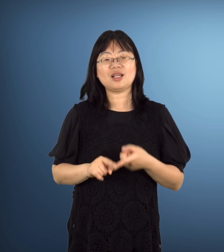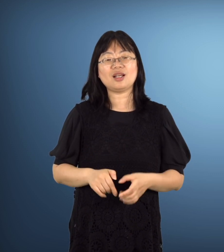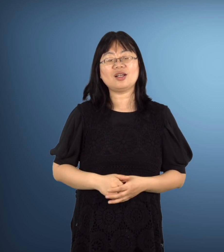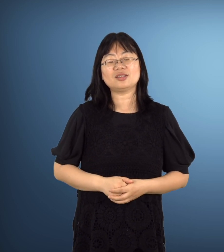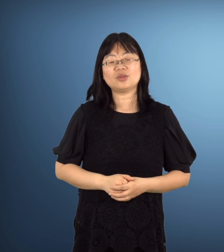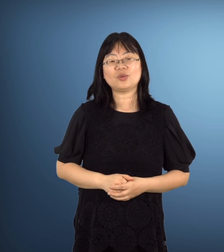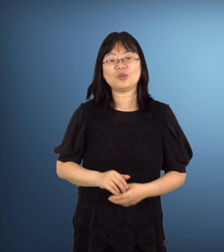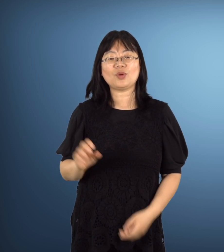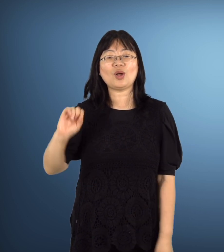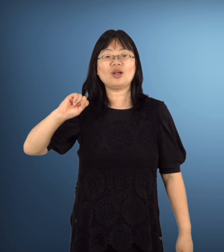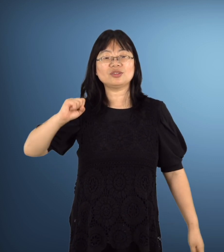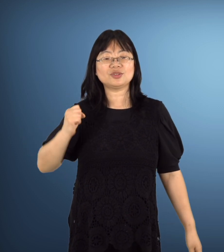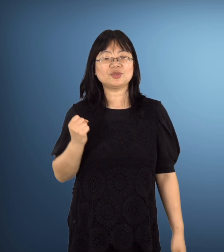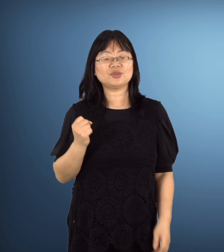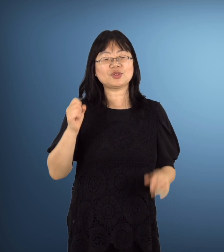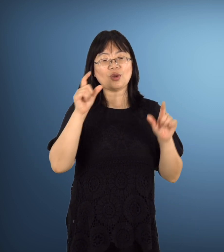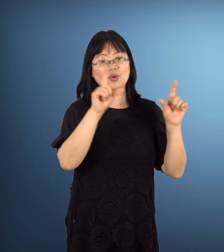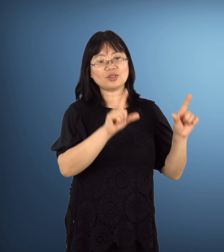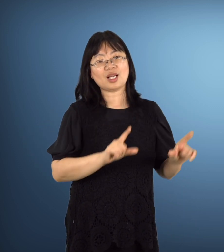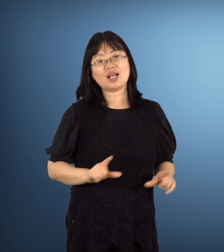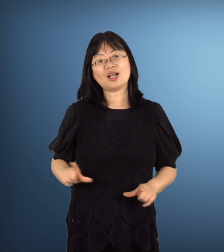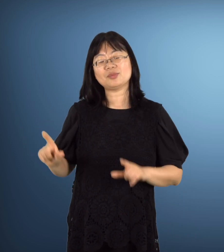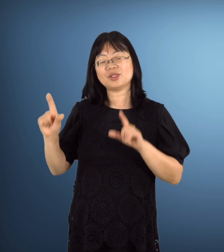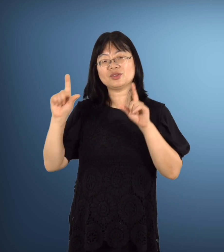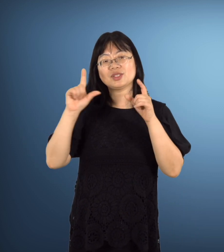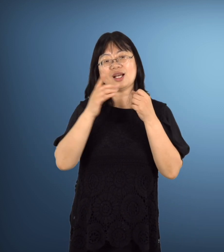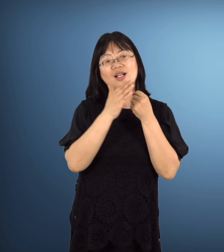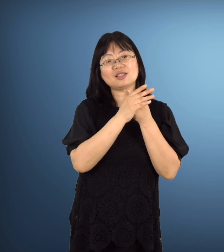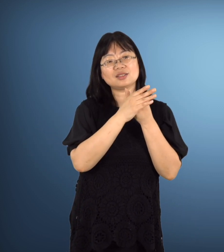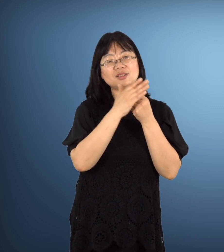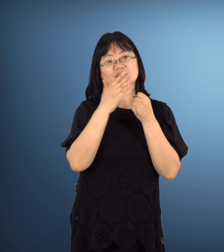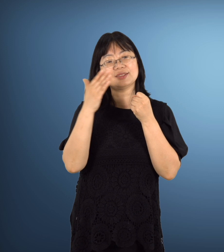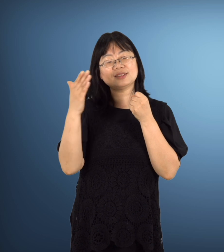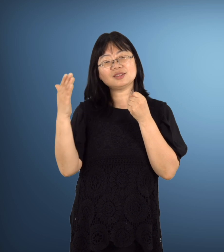이끄시는 대로 순종하며